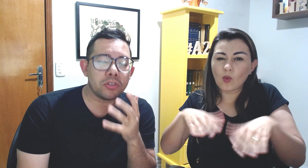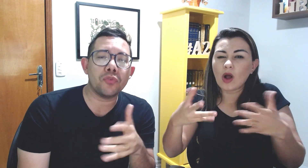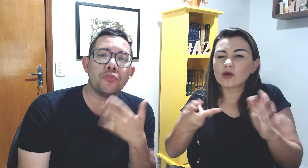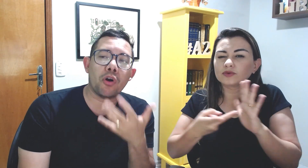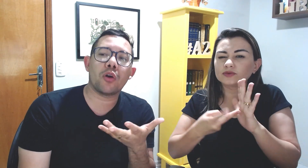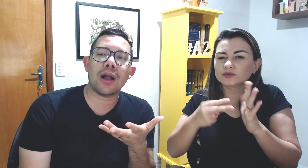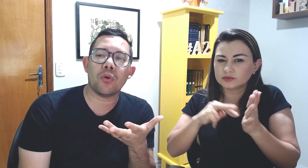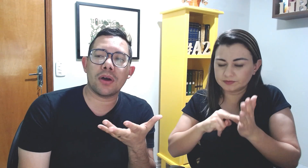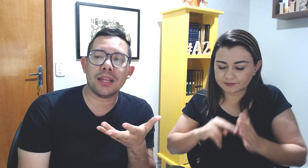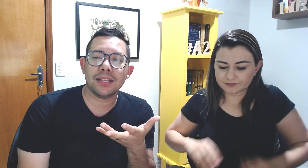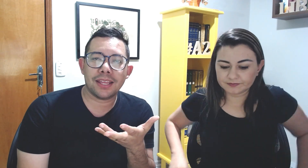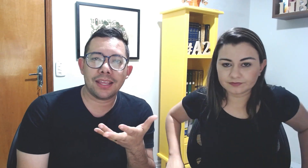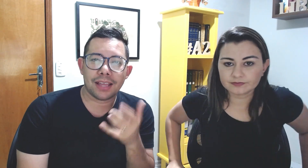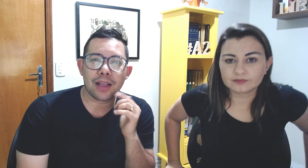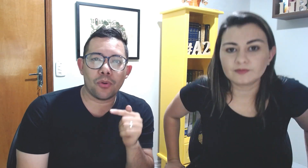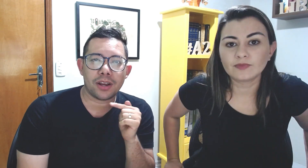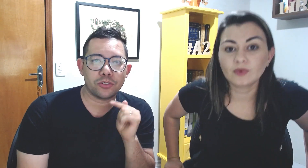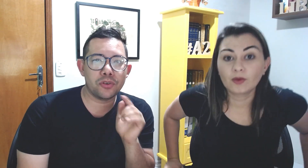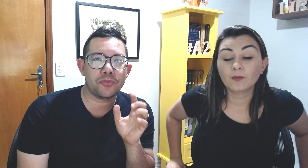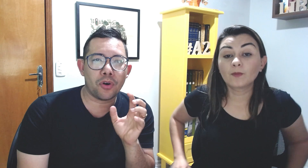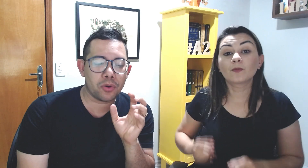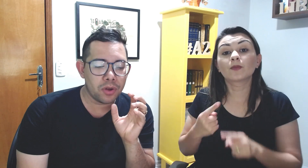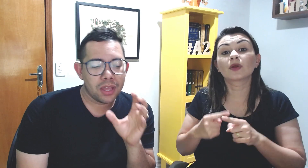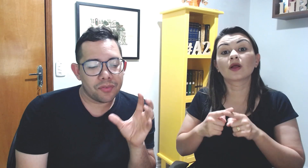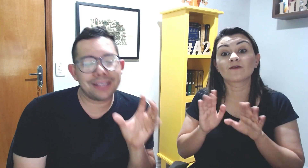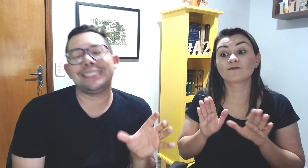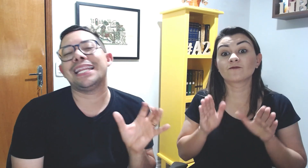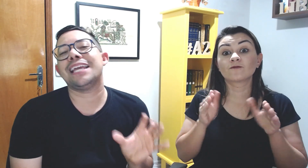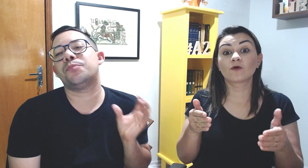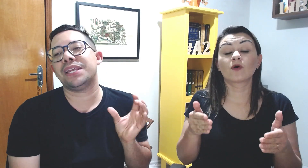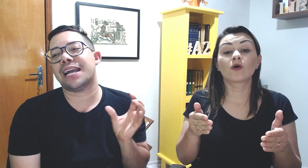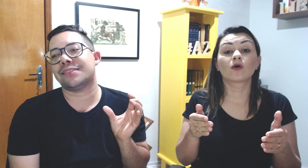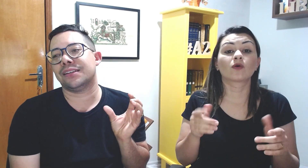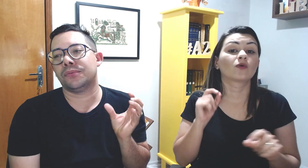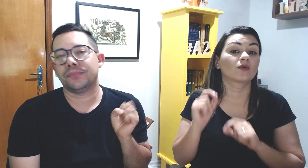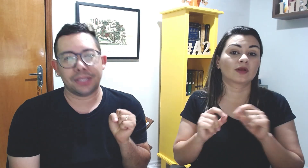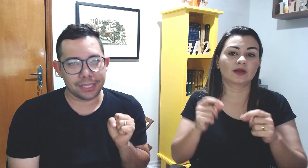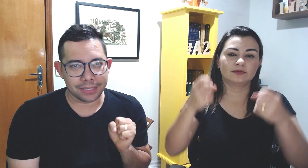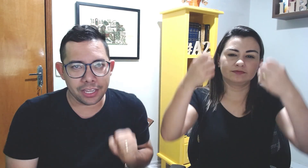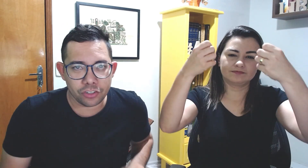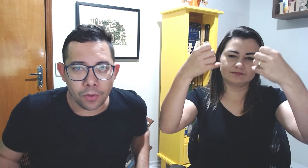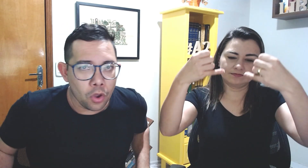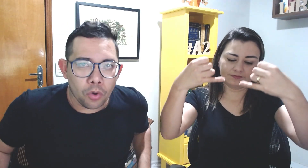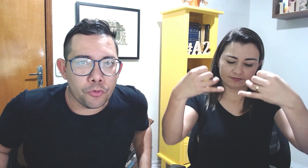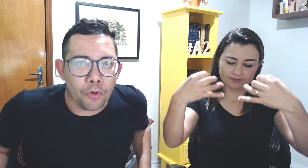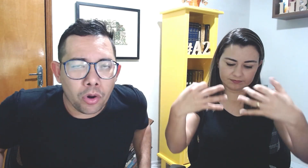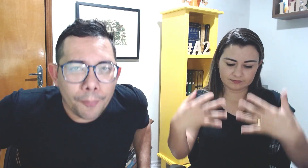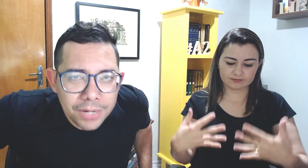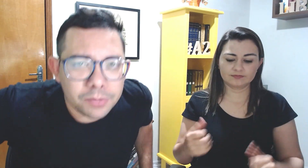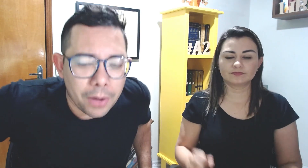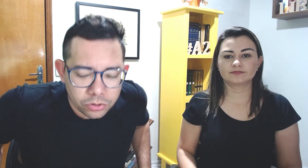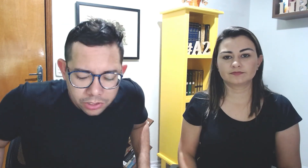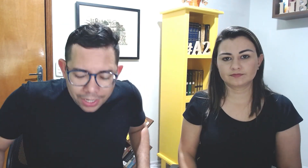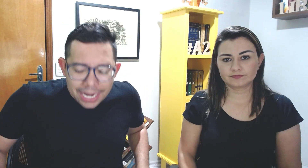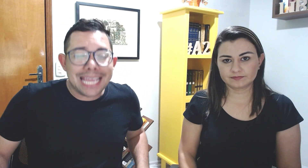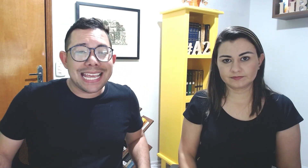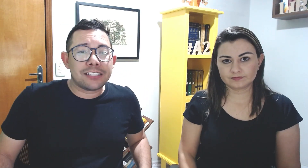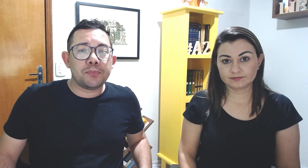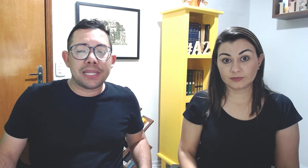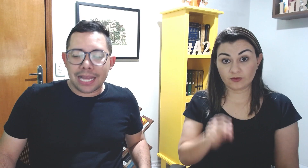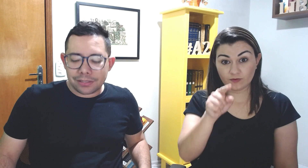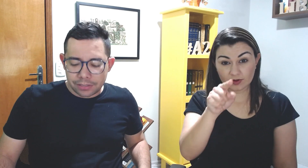Porque o seu foco agora, né? Agora, o seu foco vai ser na explicação. Entende? O foco principal seu